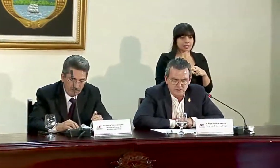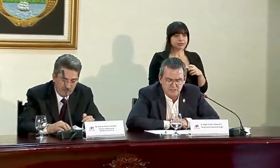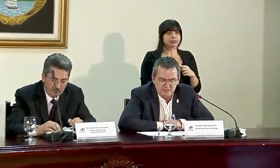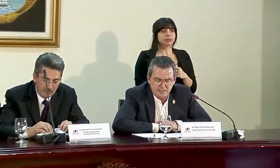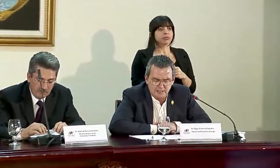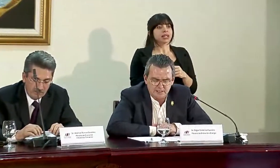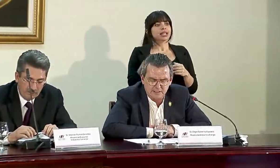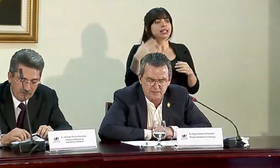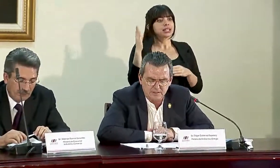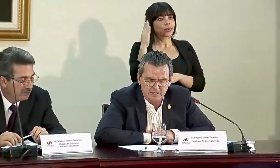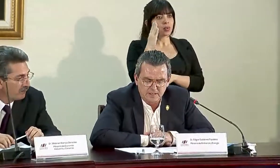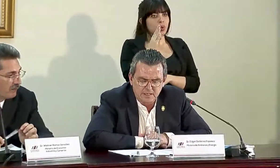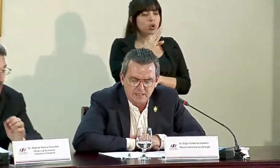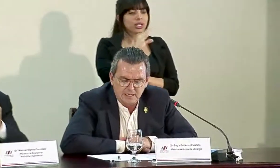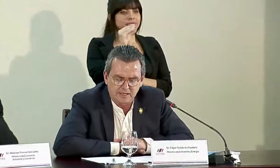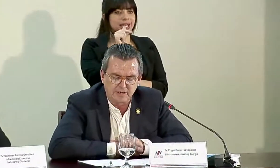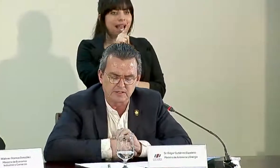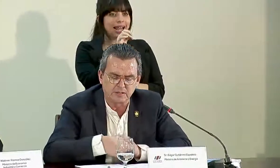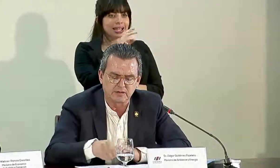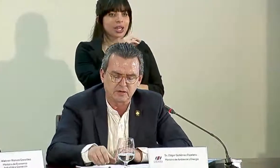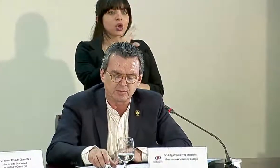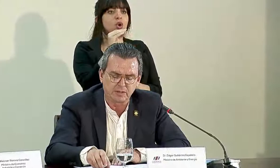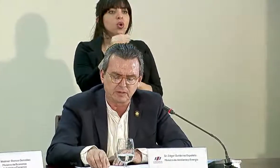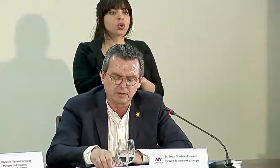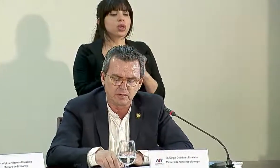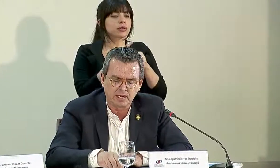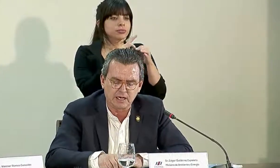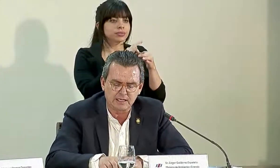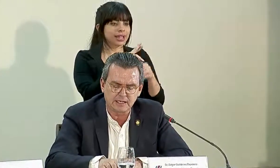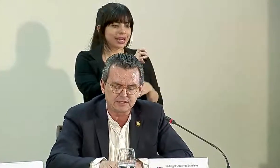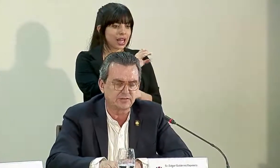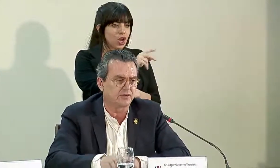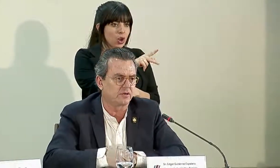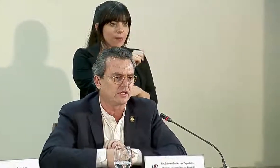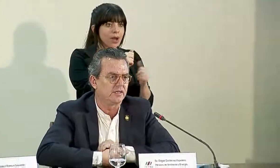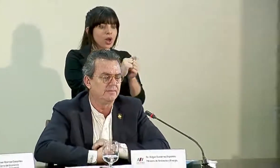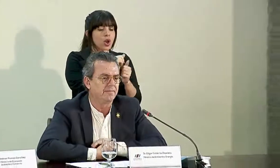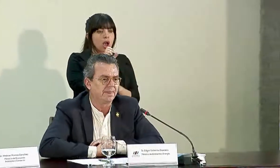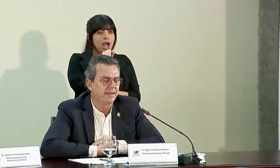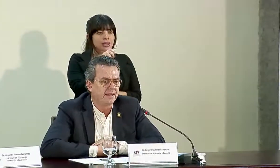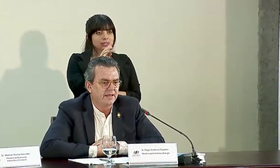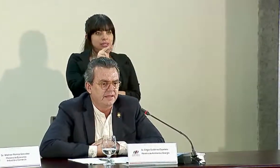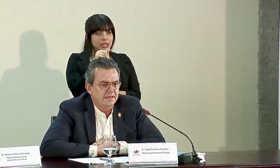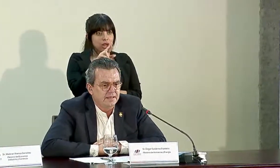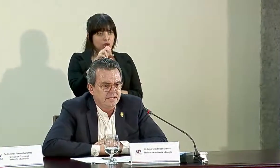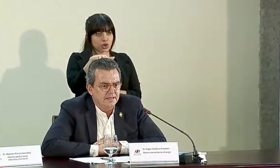los tiburones y el aleteo, y la relación de Recope con Ad Astra Rocket.